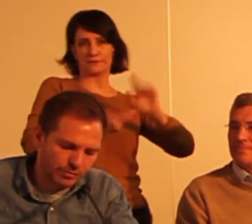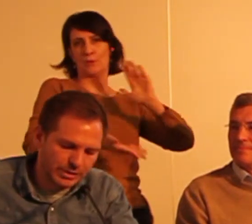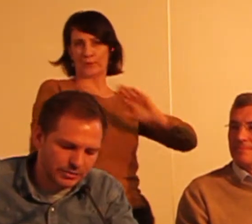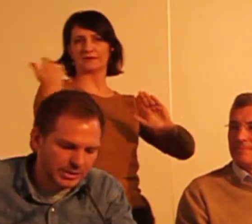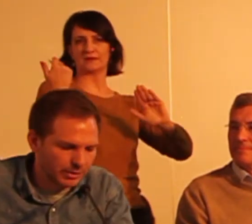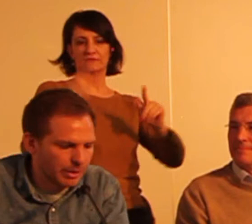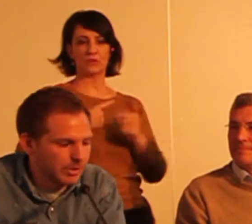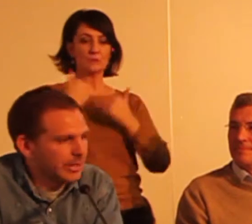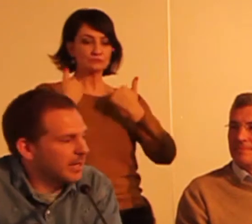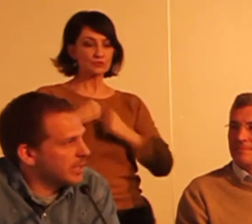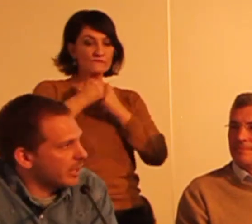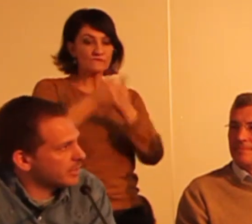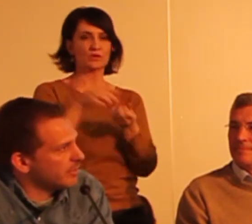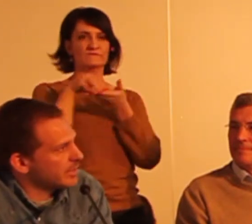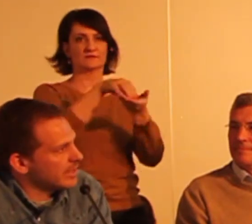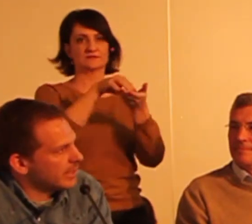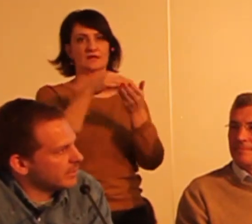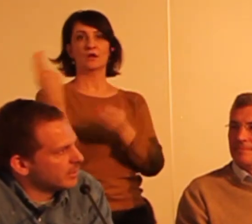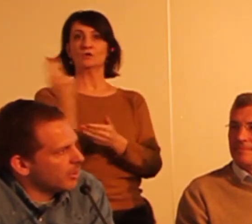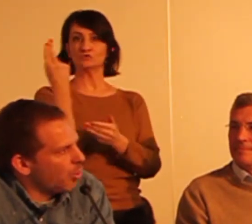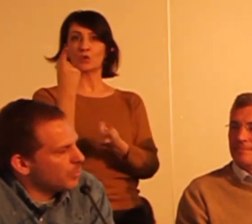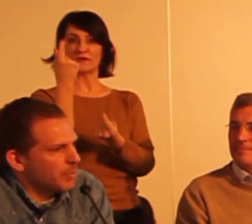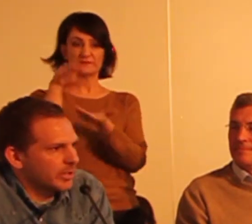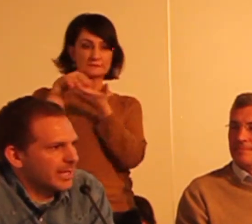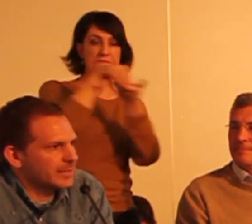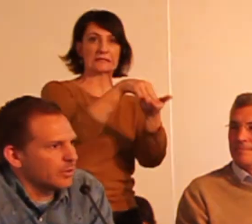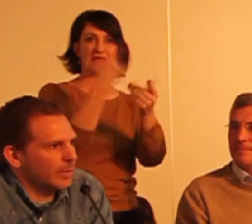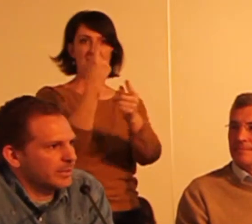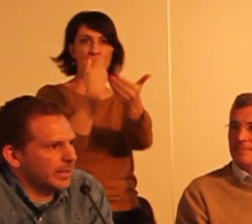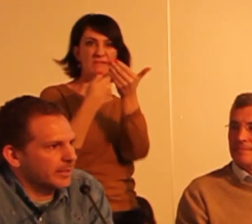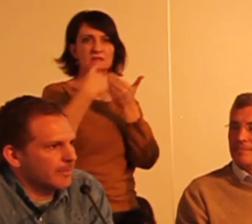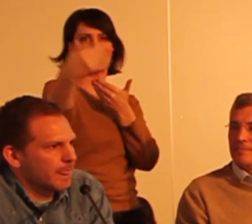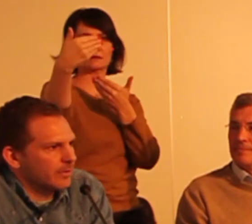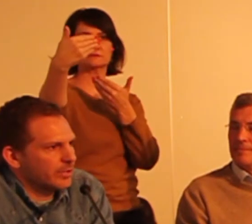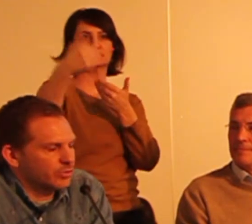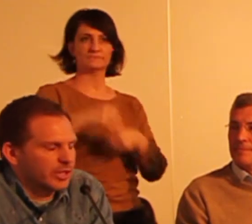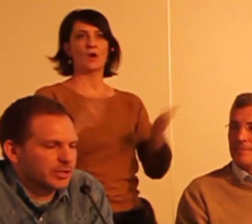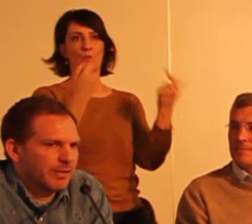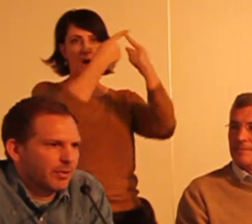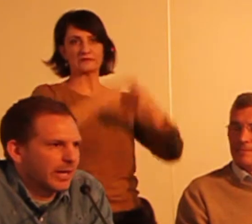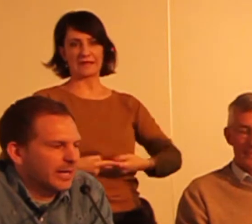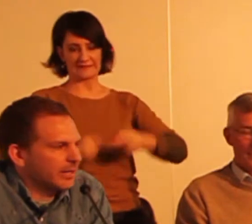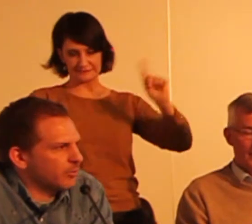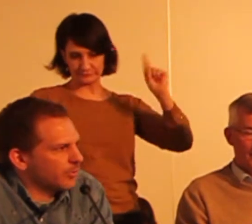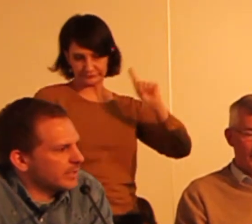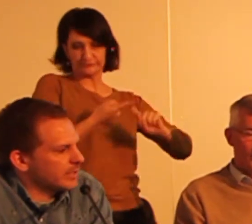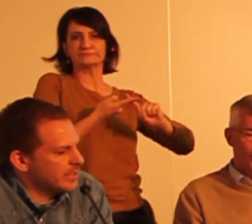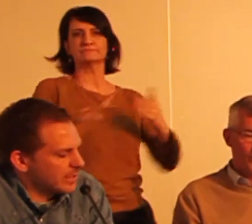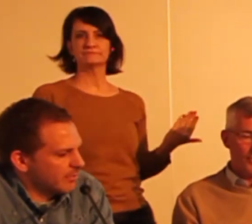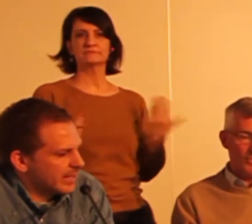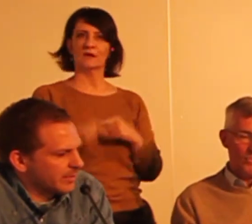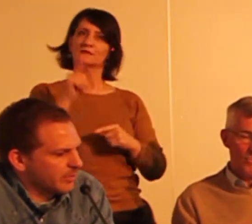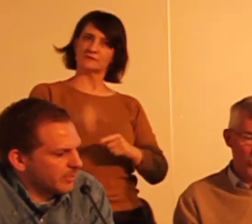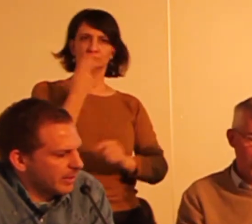persoonsgebonden financiering. Wij willen 1 miljard investeren om die wachtlijsten weg te werken. Dat is ons engagement dat wij aangaan, omdat wij het